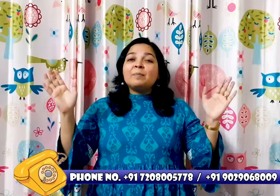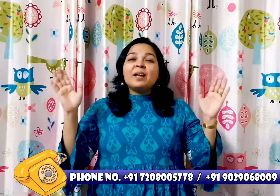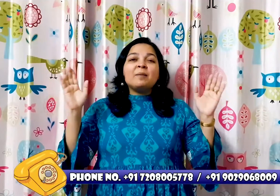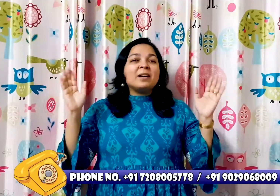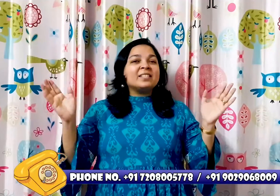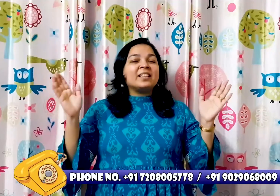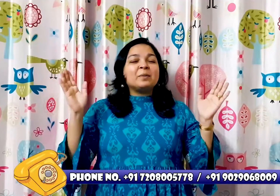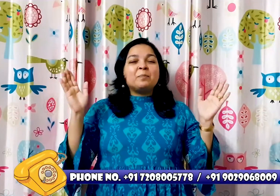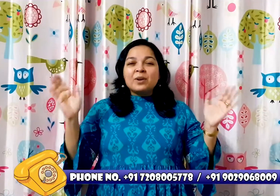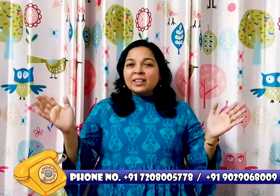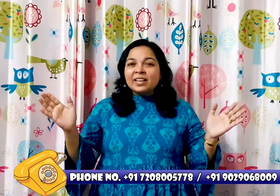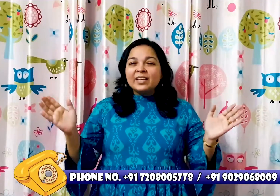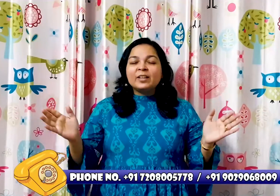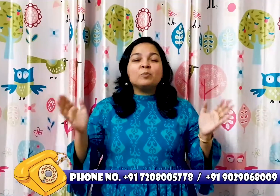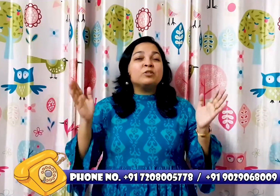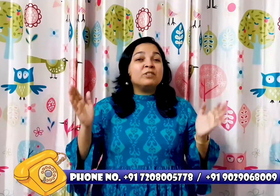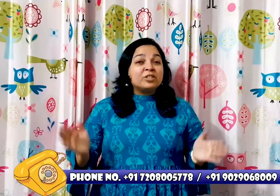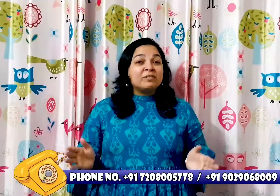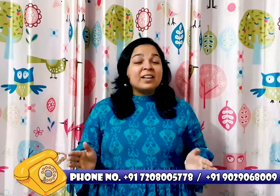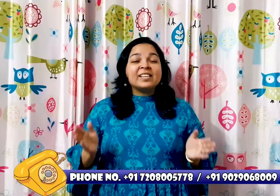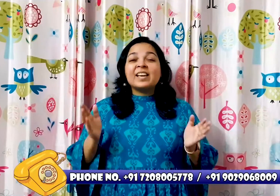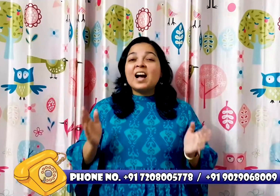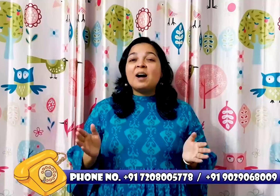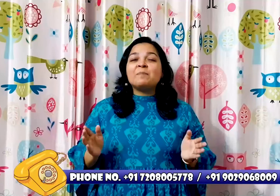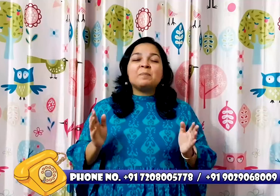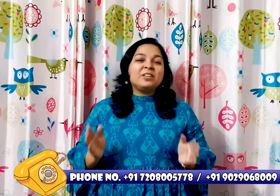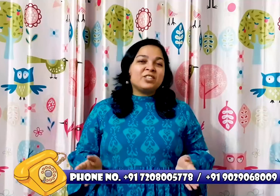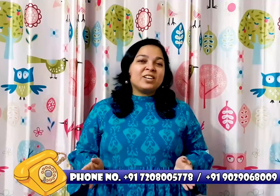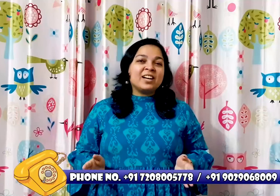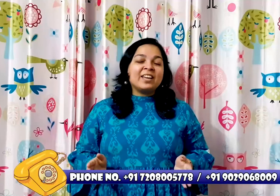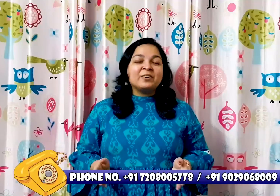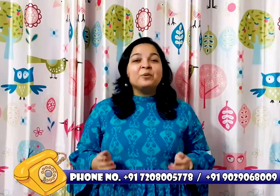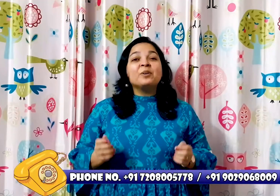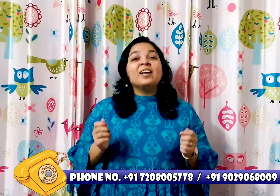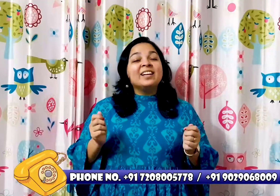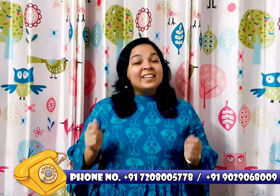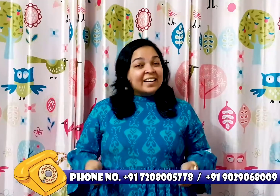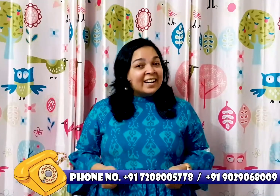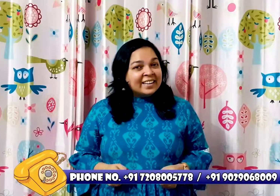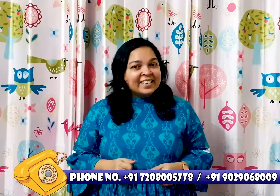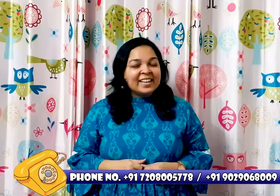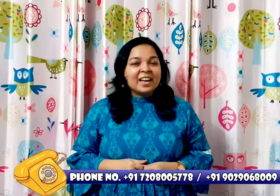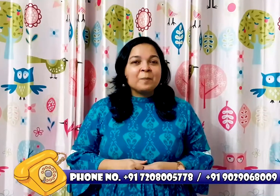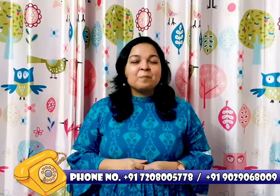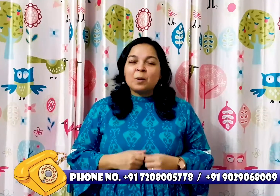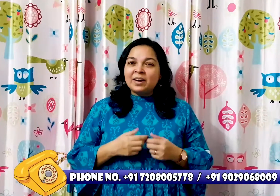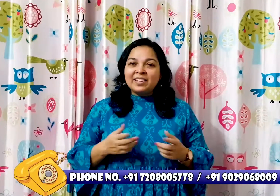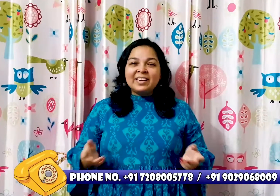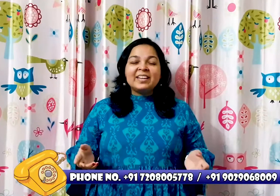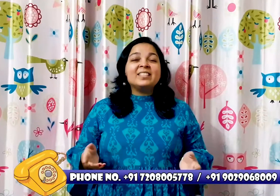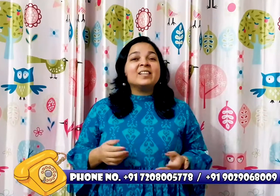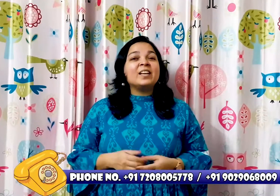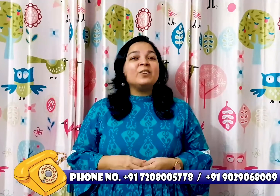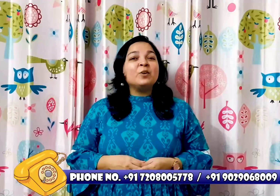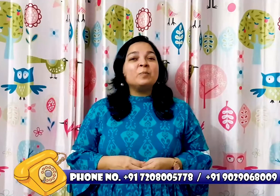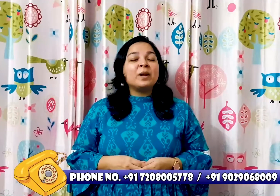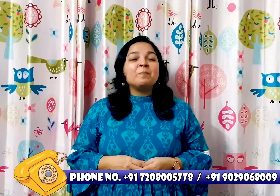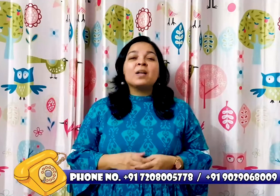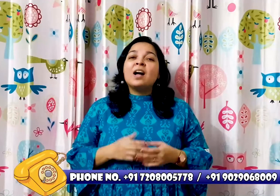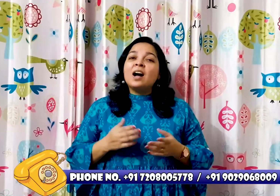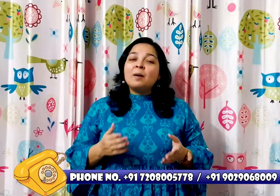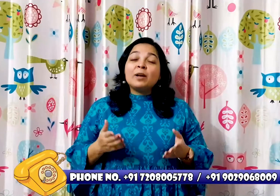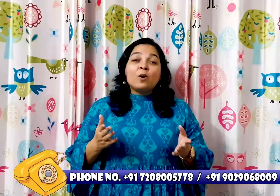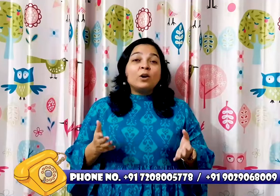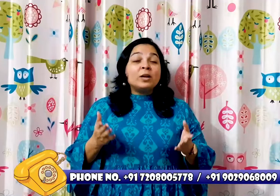अगर आपने हमारे साथ ये प्रार्थना की तो मुझे विश्वास है कि आपने अपनी चंगाई को ग्रहण किया है हमारा डिटेल स्क्रीन के ऊपर